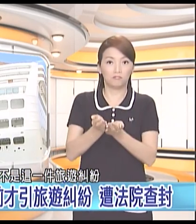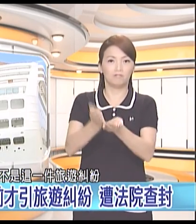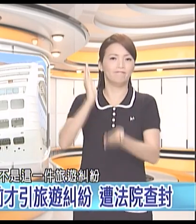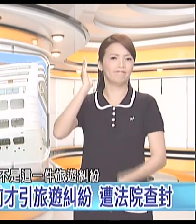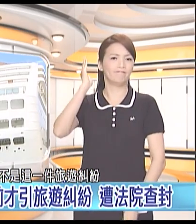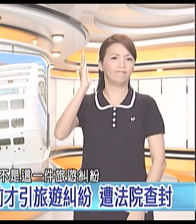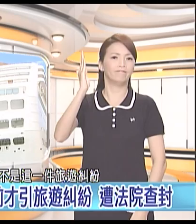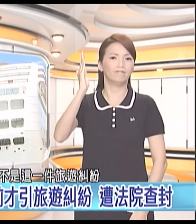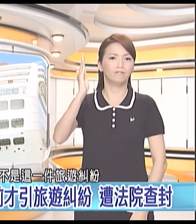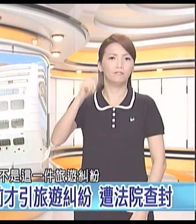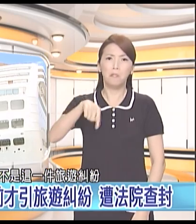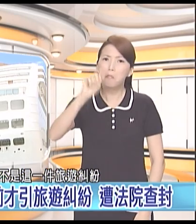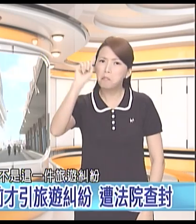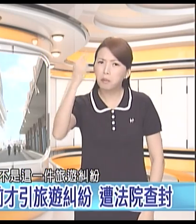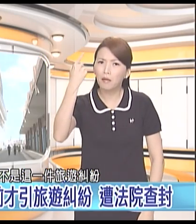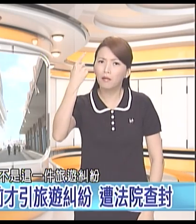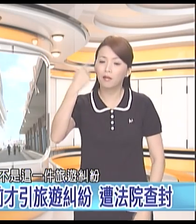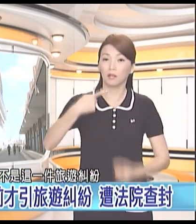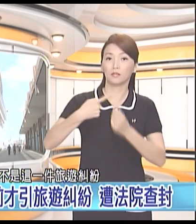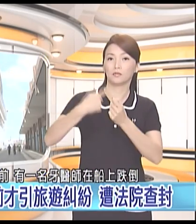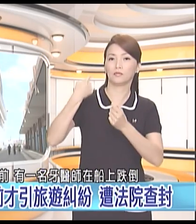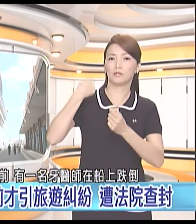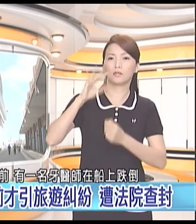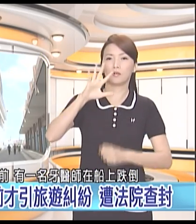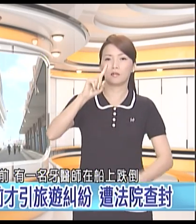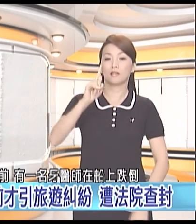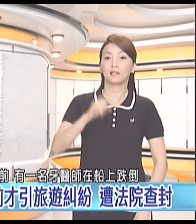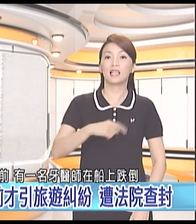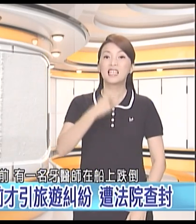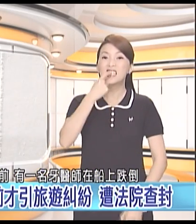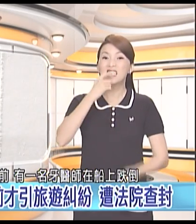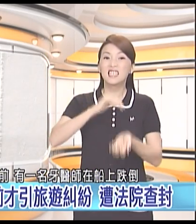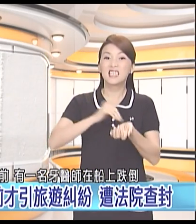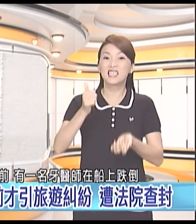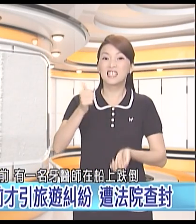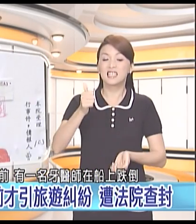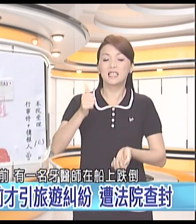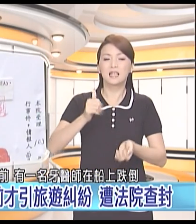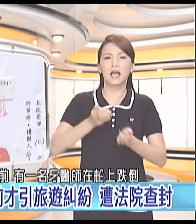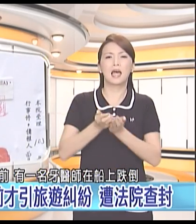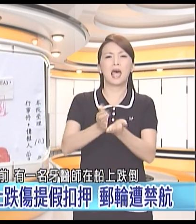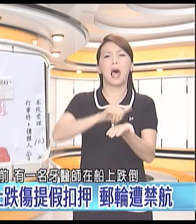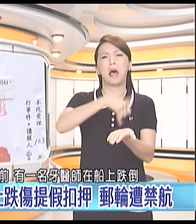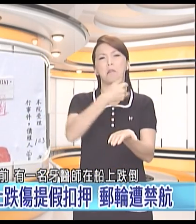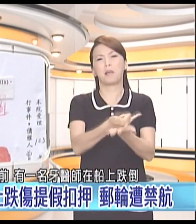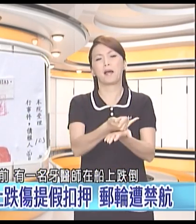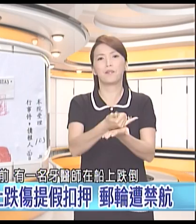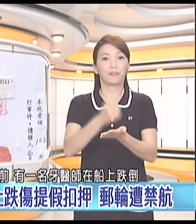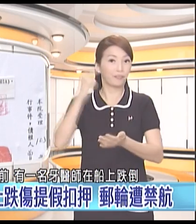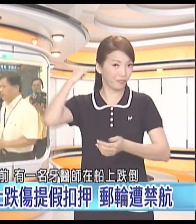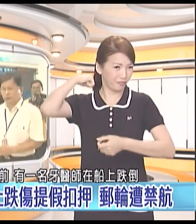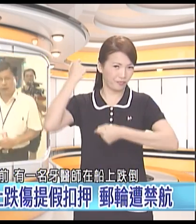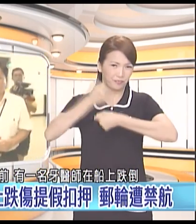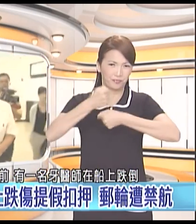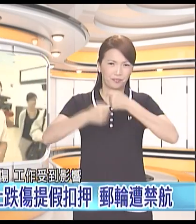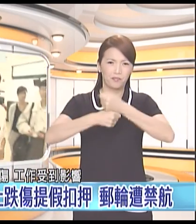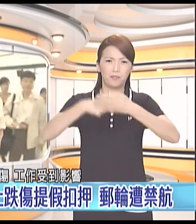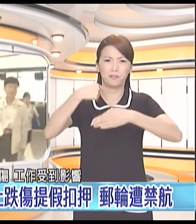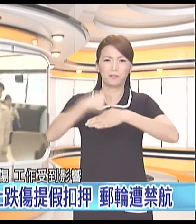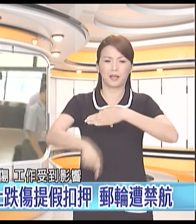并不是这一件旅游纠纷，而是更早之前有一名牙医师在船上跌倒，造成颈